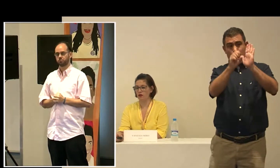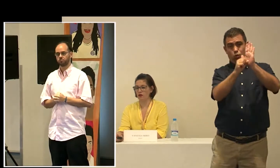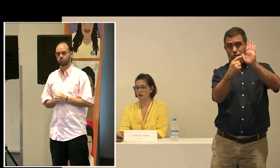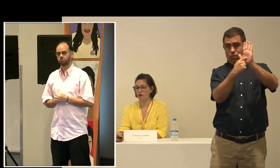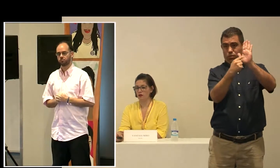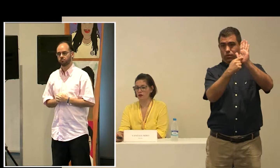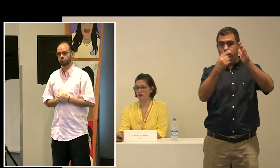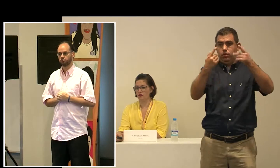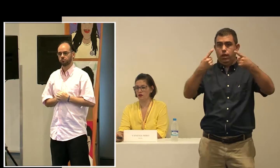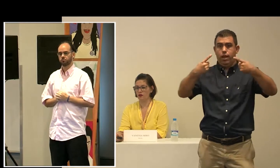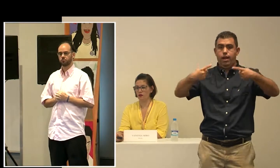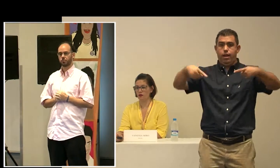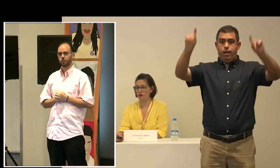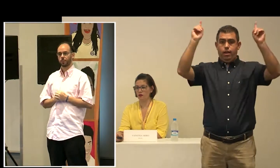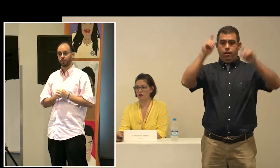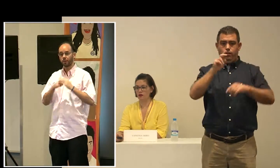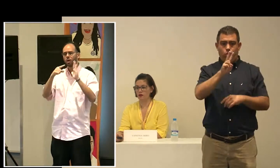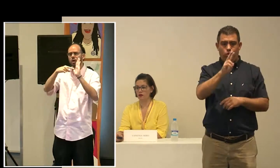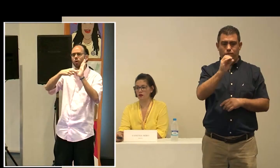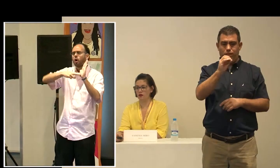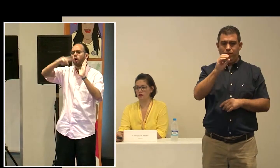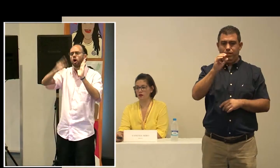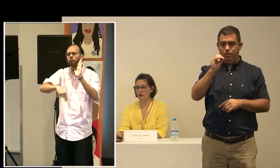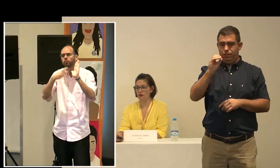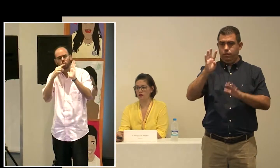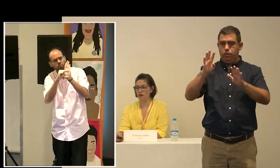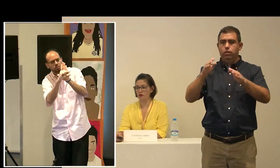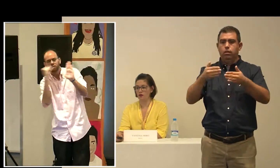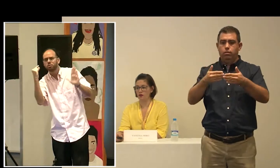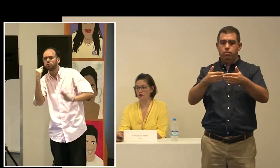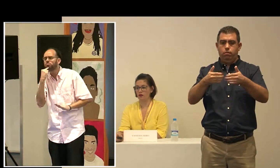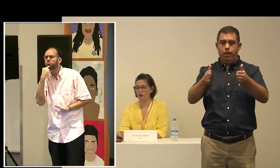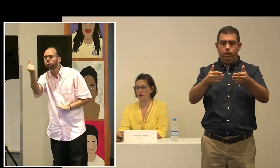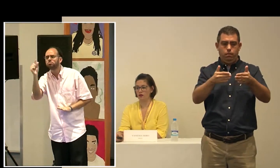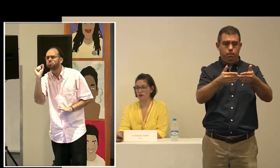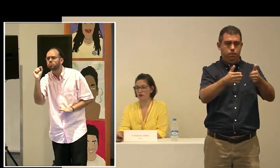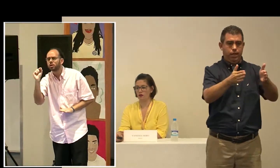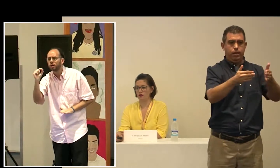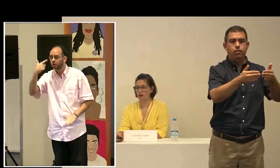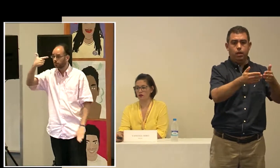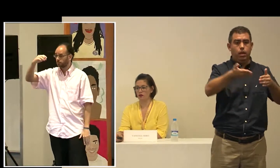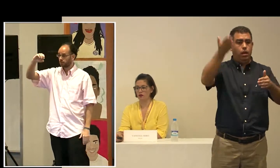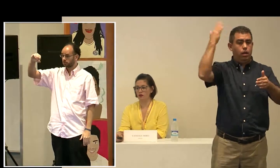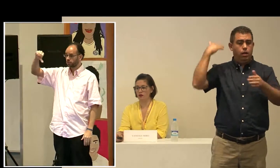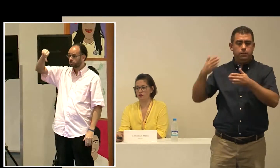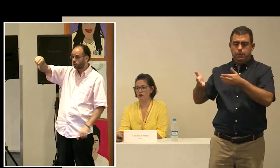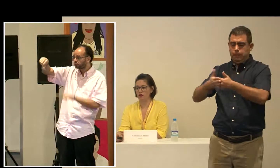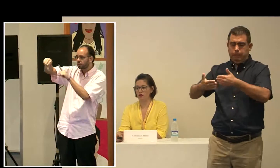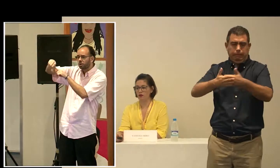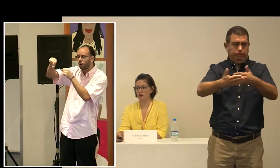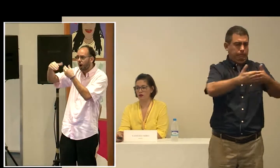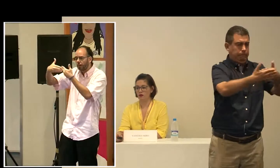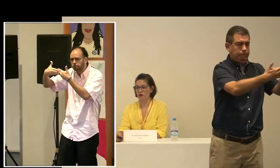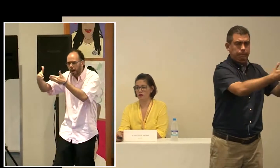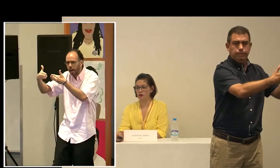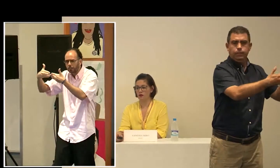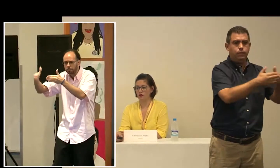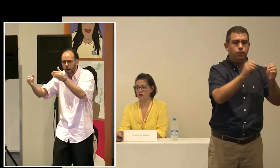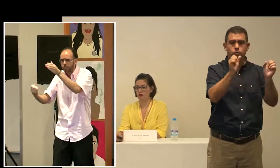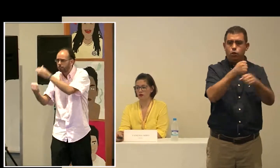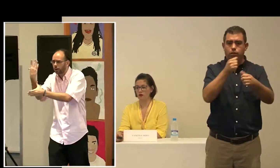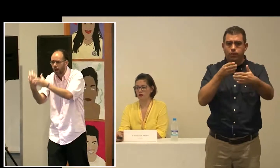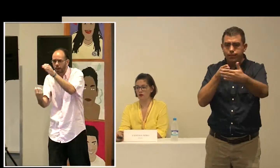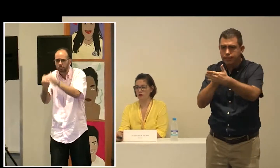Também nós conseguimos o reconhecimento da língua de sinais boliviana. Esse reconhecimento